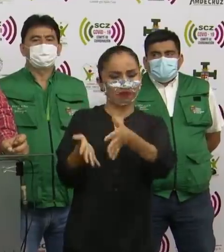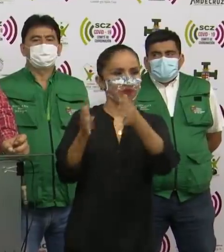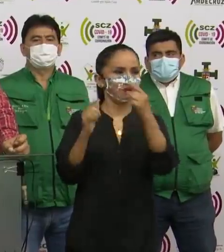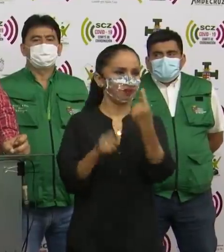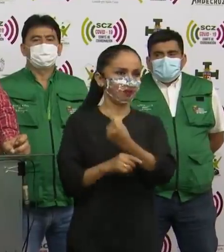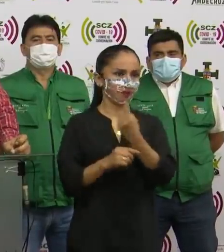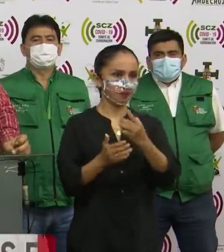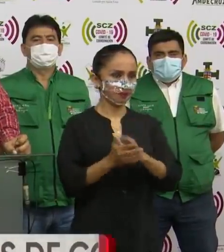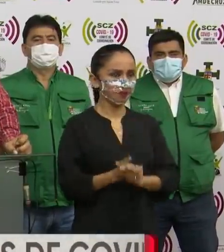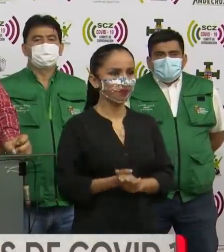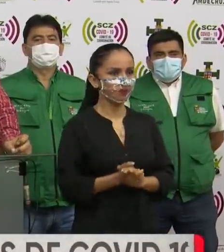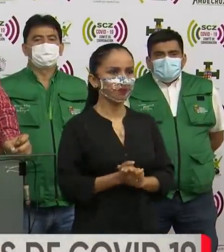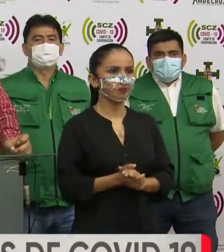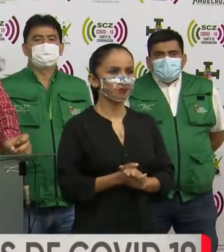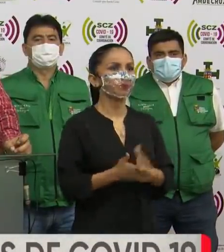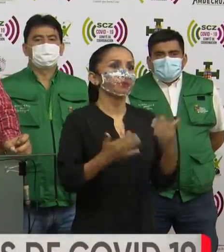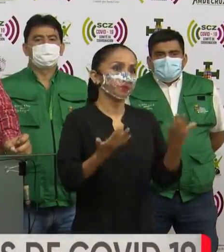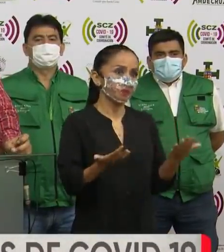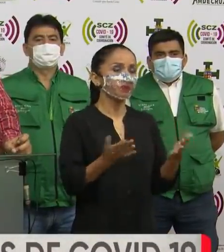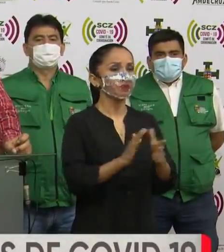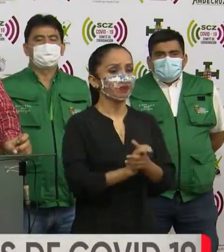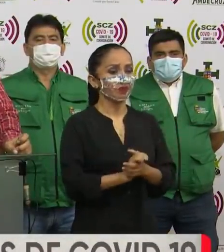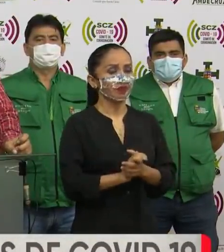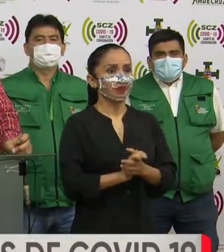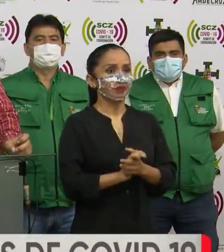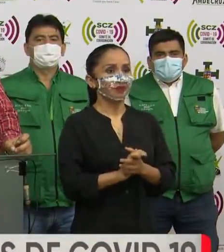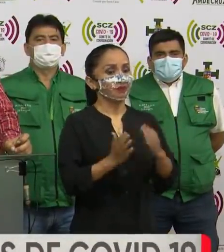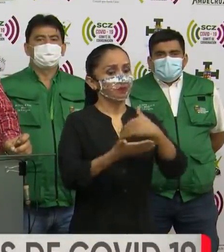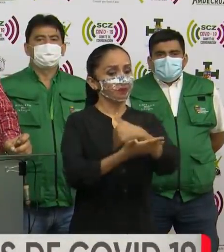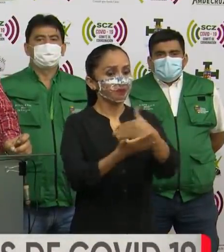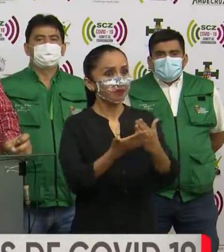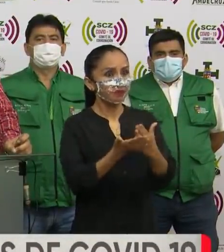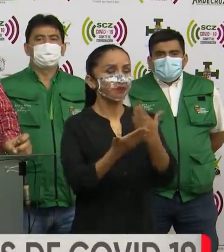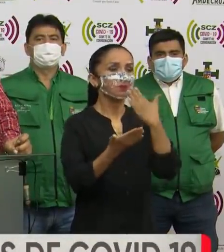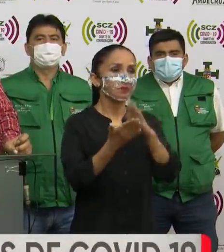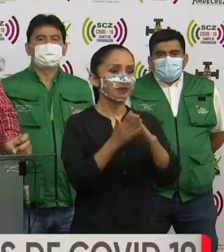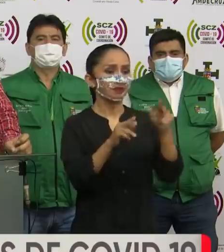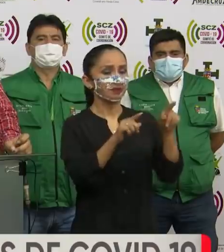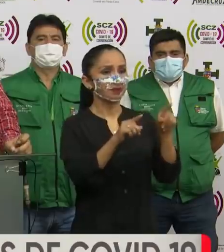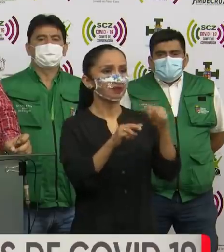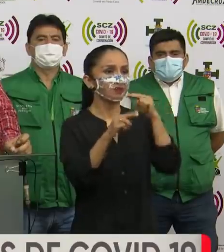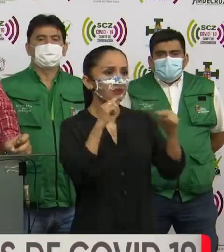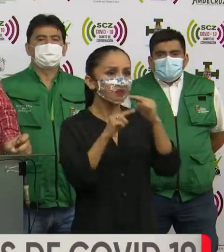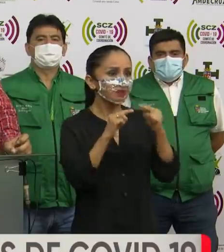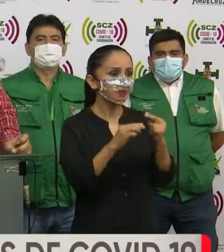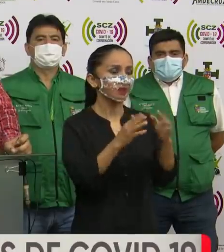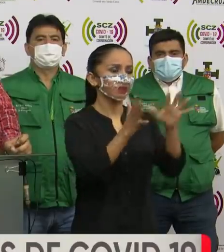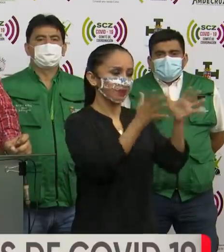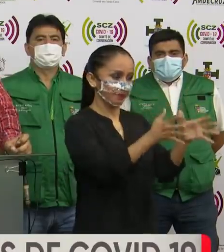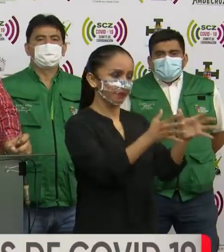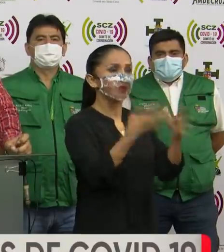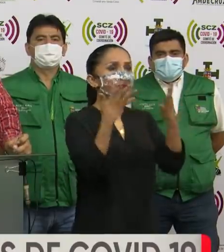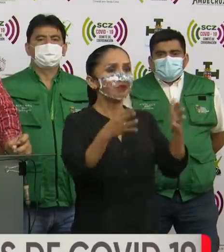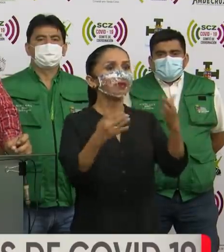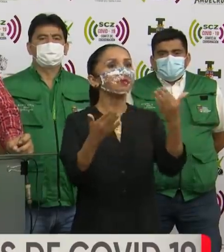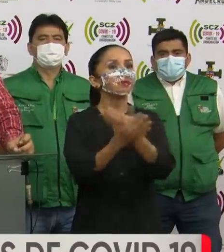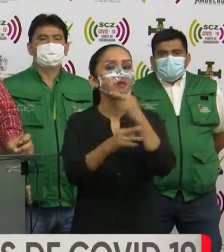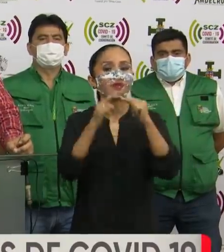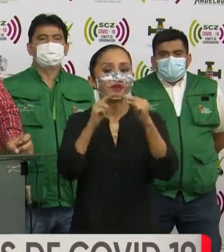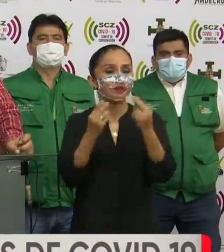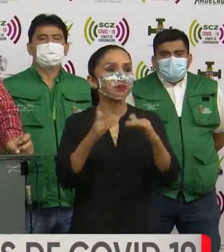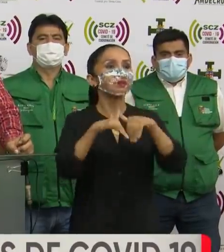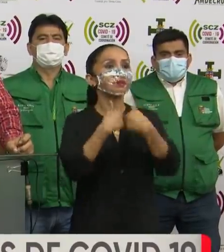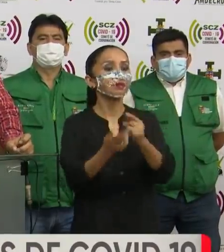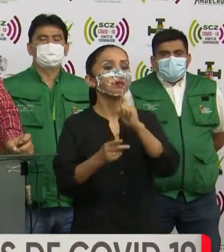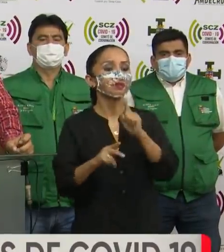Sin embargo, también dentro o parte de esta mala noticia tenemos sí algunas nuevas, como la situación de